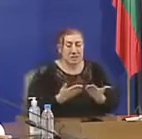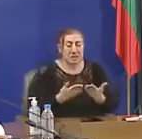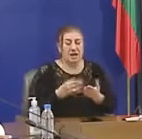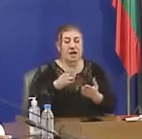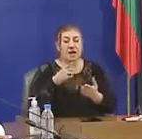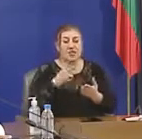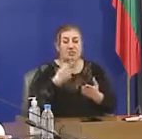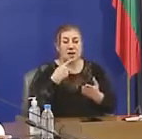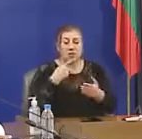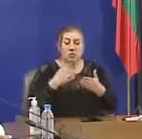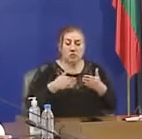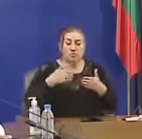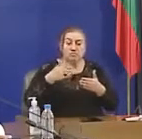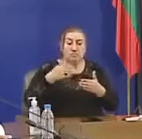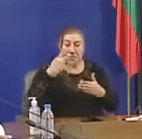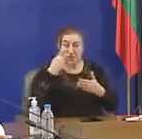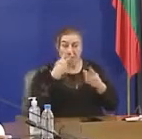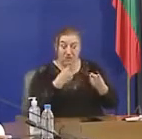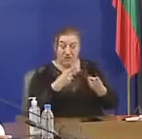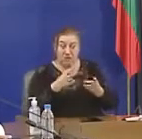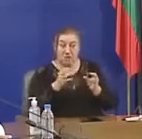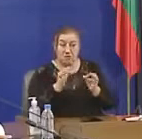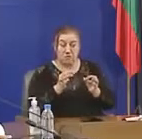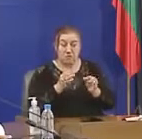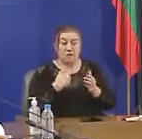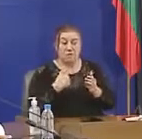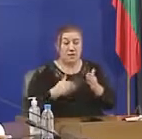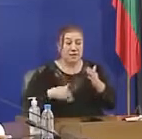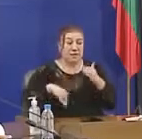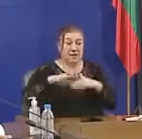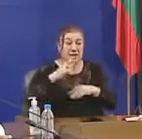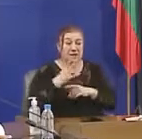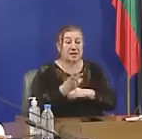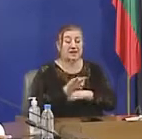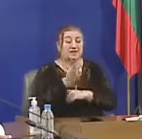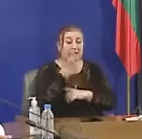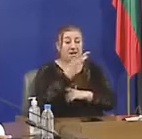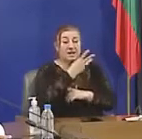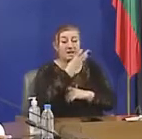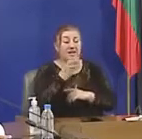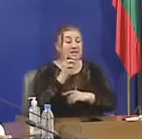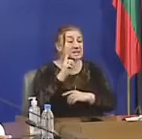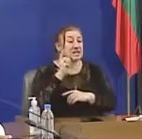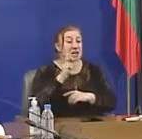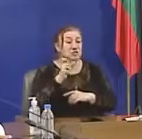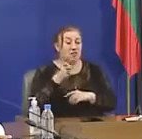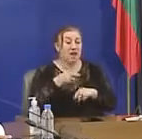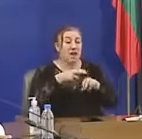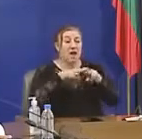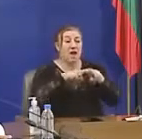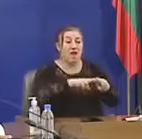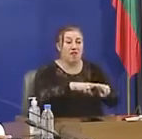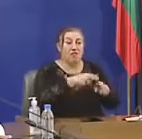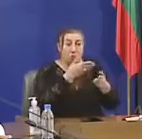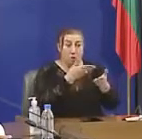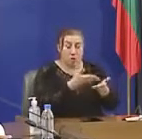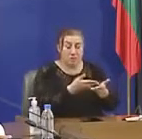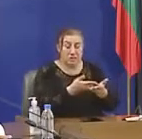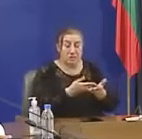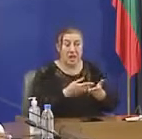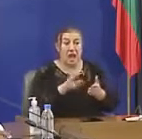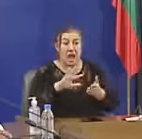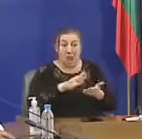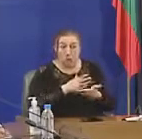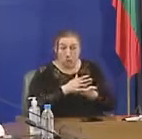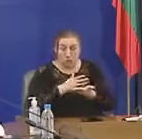като тенденция, което се забелязва, в момента имаме над 2300 хоспитализирани в болницата в България. С този темп на